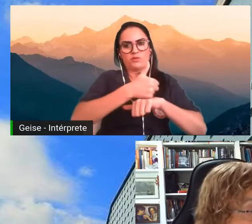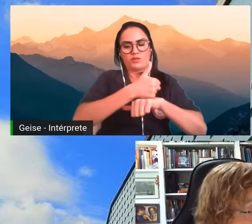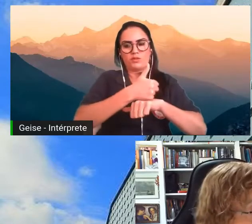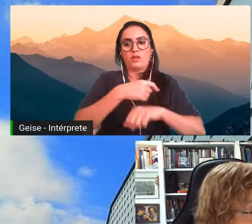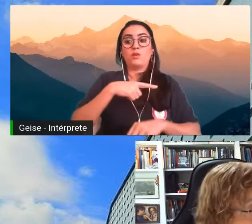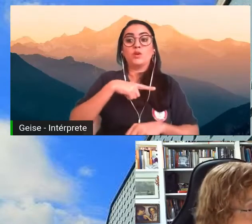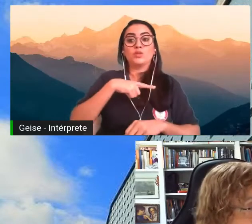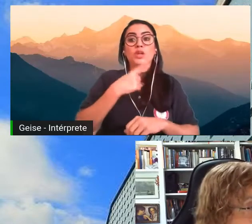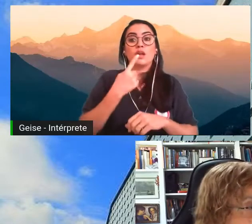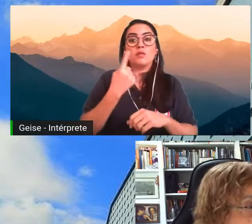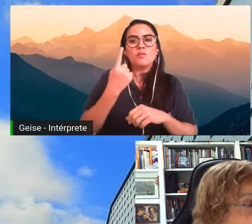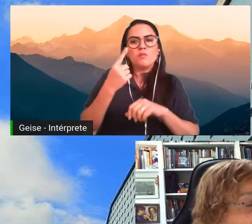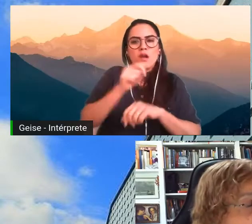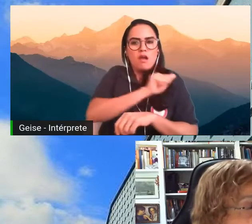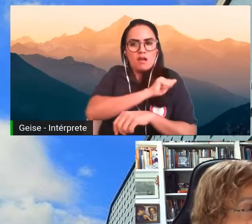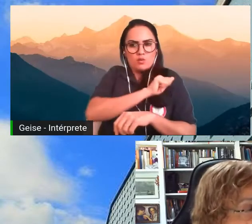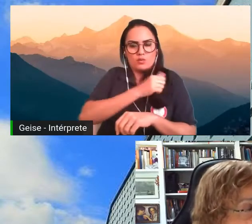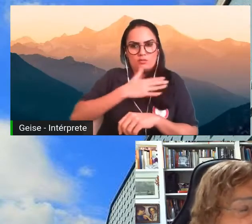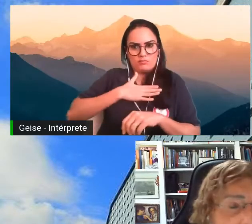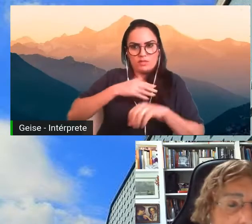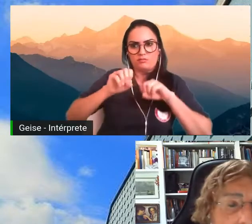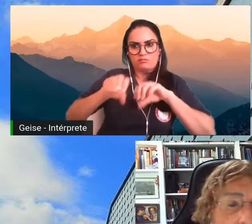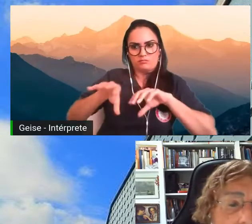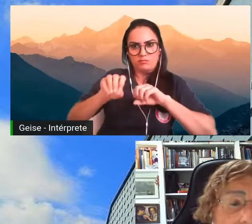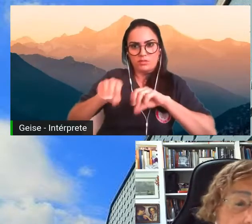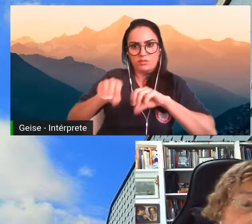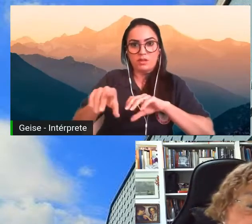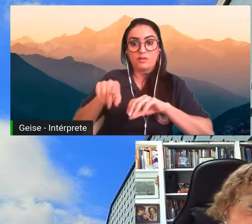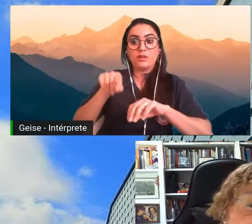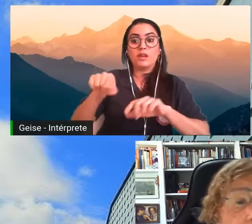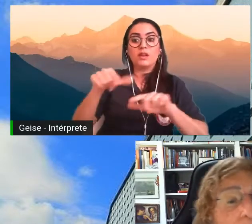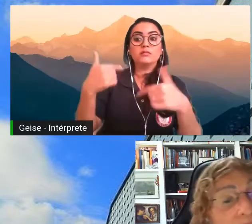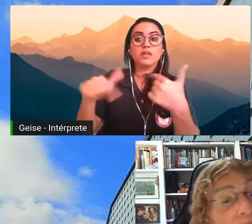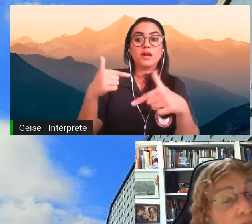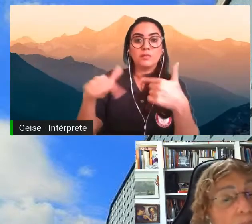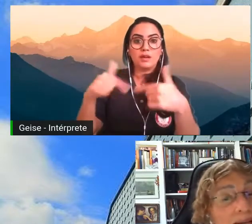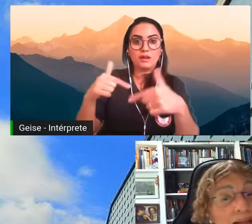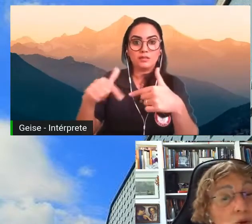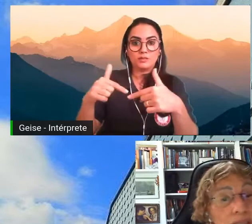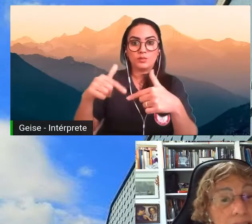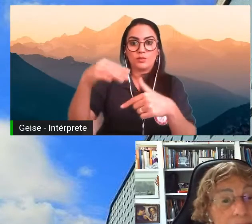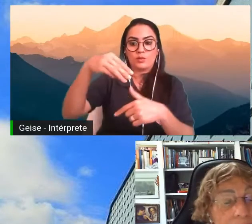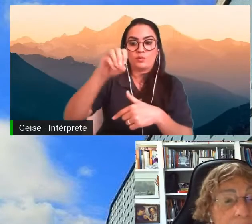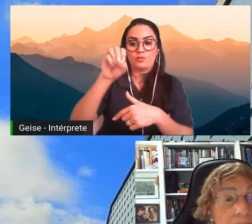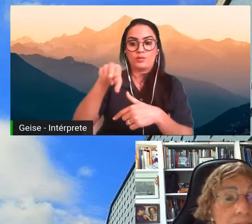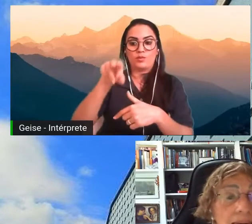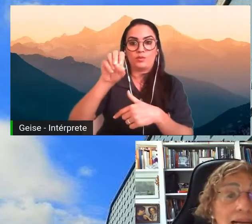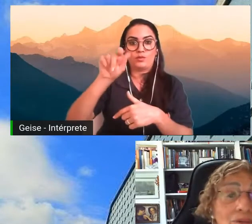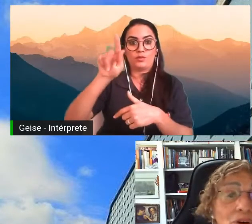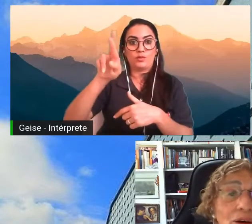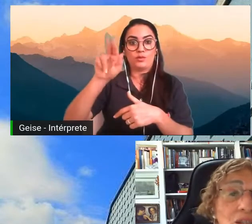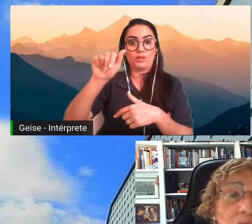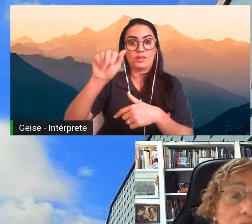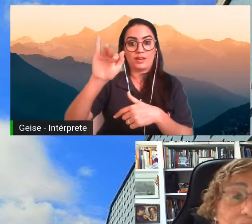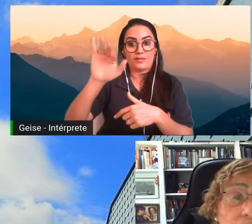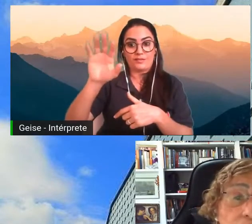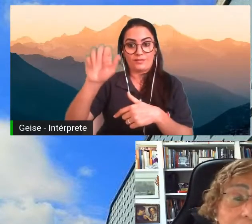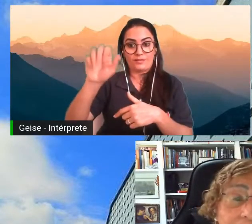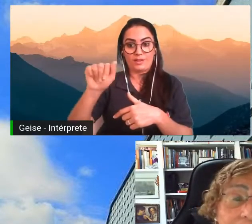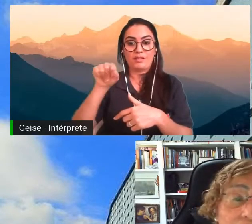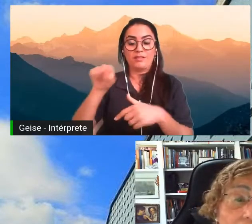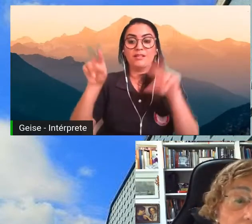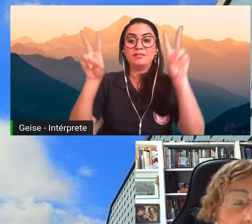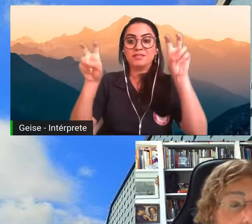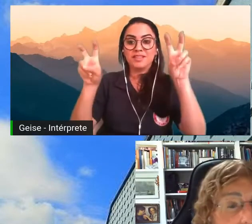de uma monografia na graduação sobre meninos trabalhadores. E ela foi fazer observação